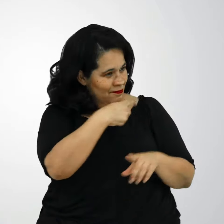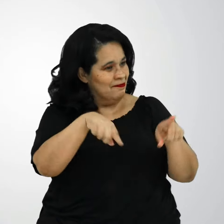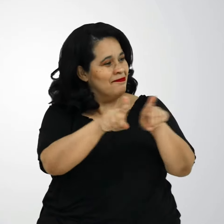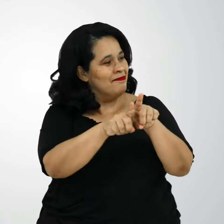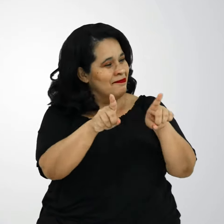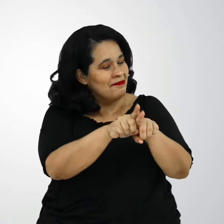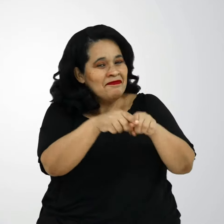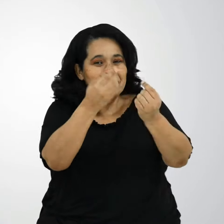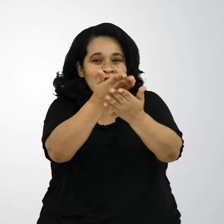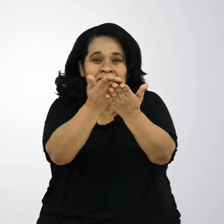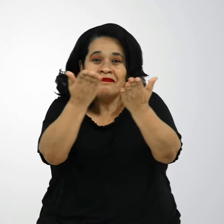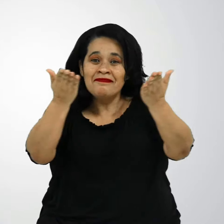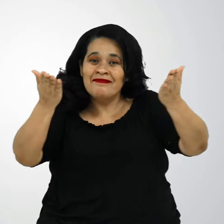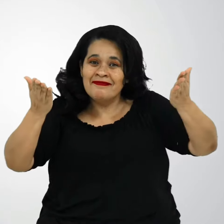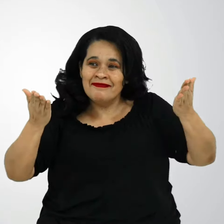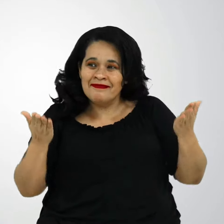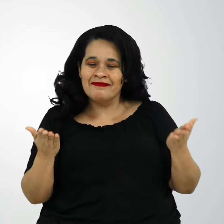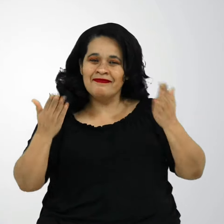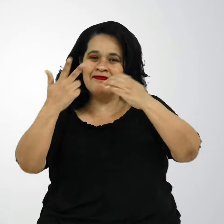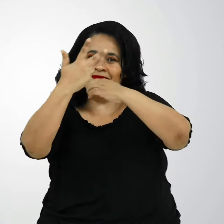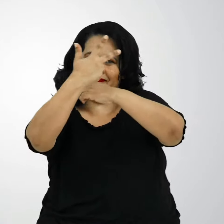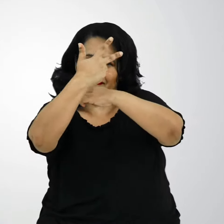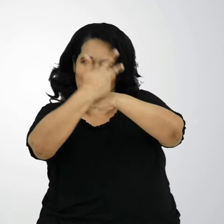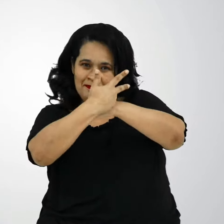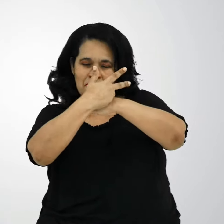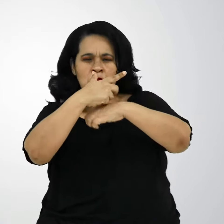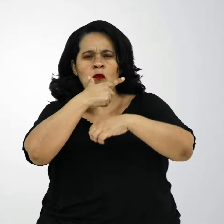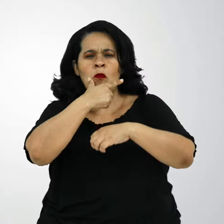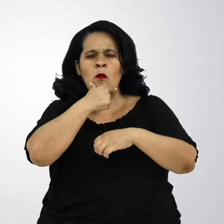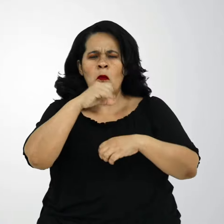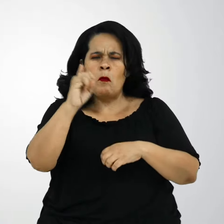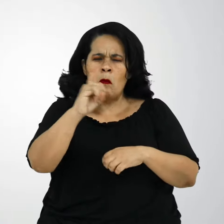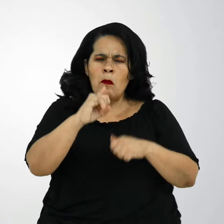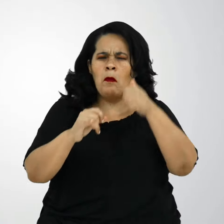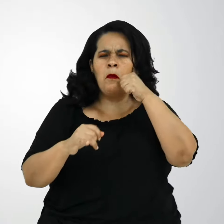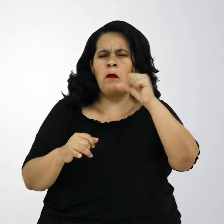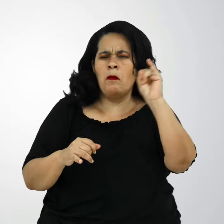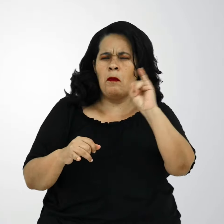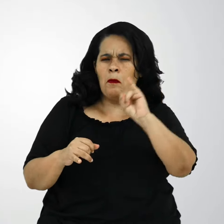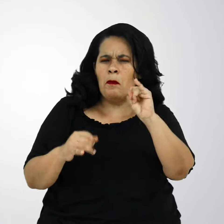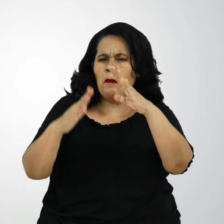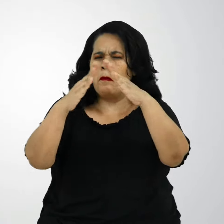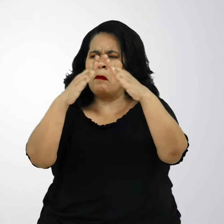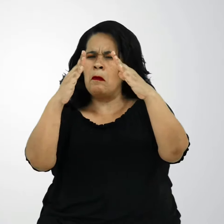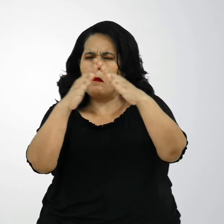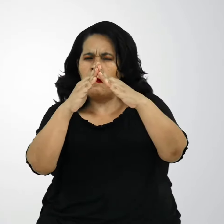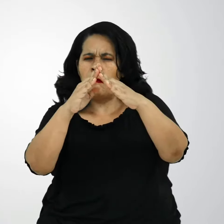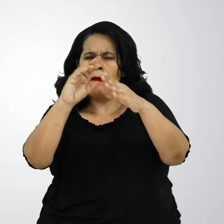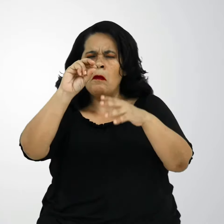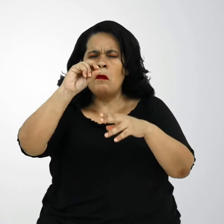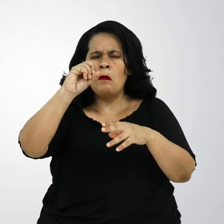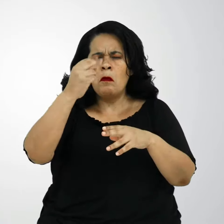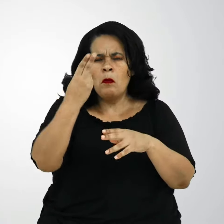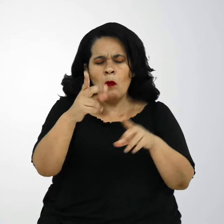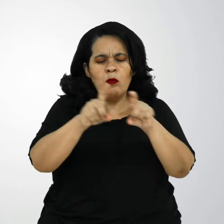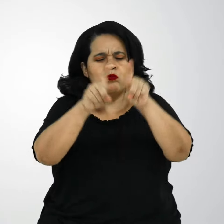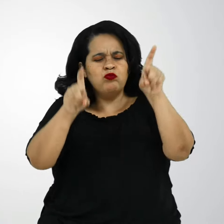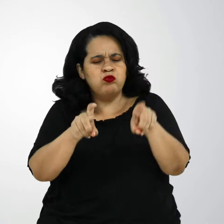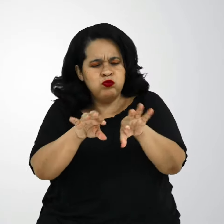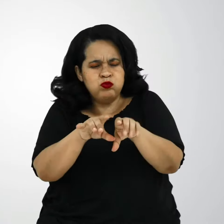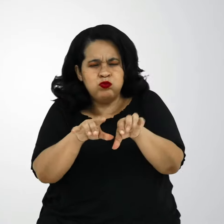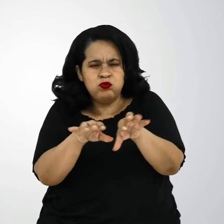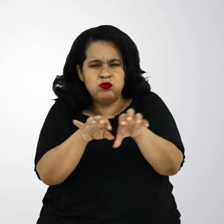cumprimentar todos os irmãos e irmãs que estão a partir de casa, a partir do celular, do seu computador,